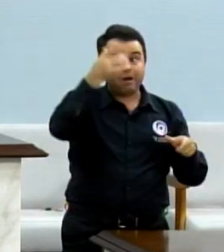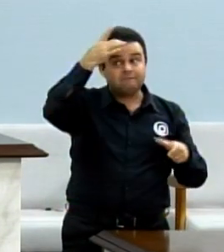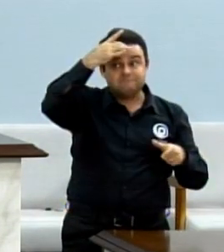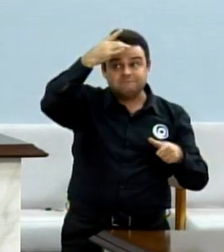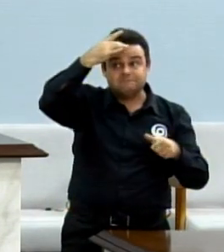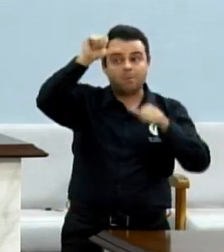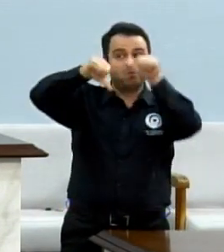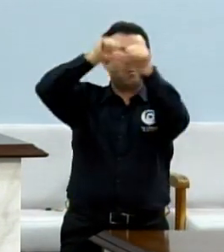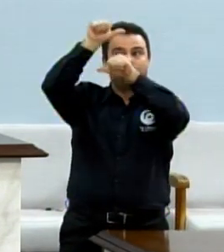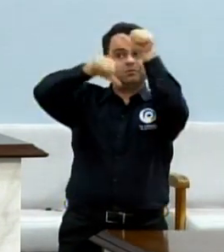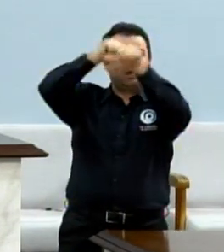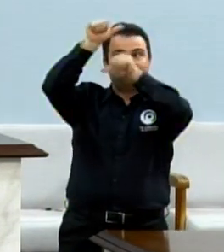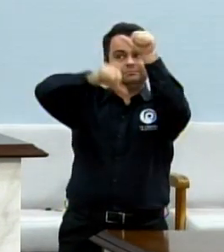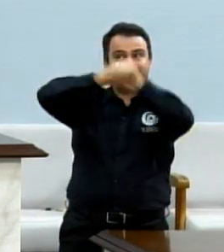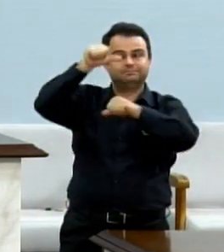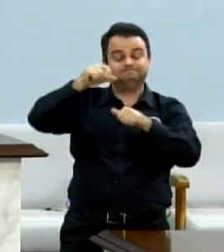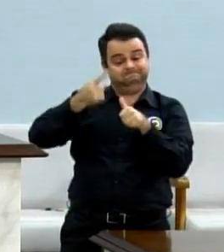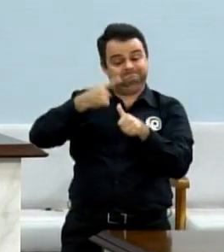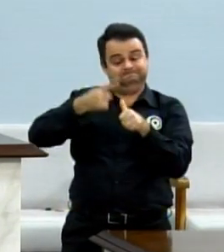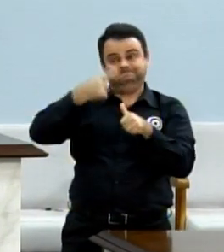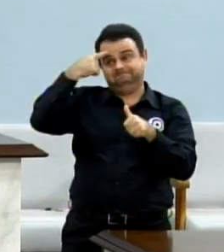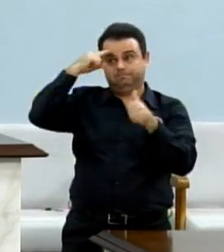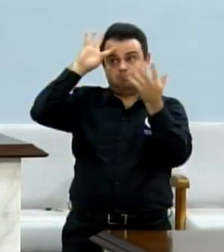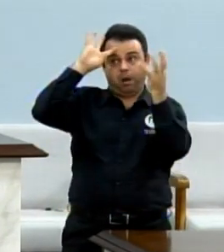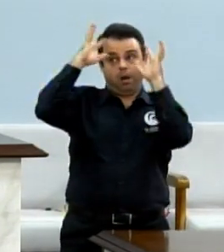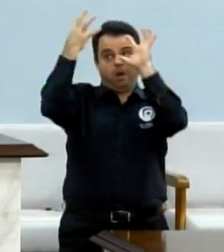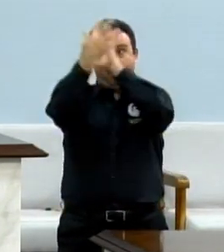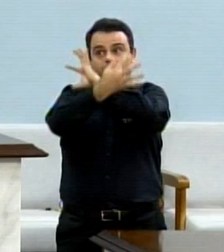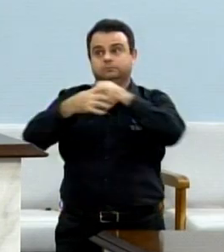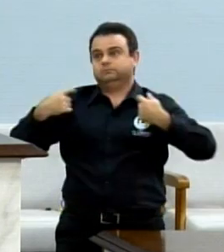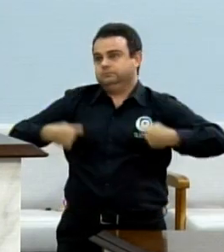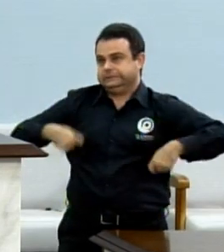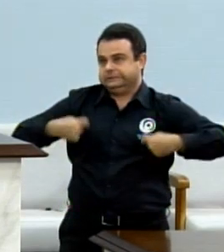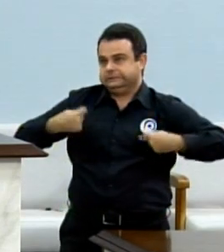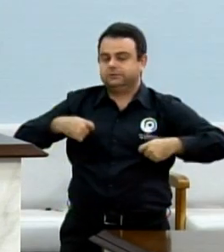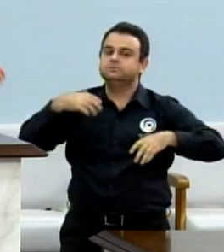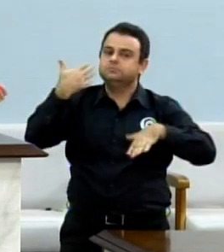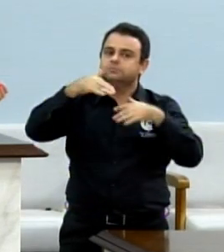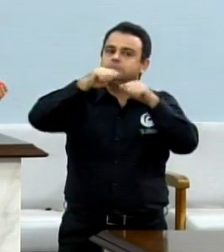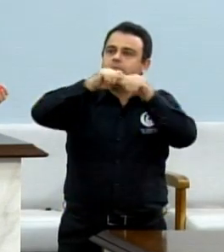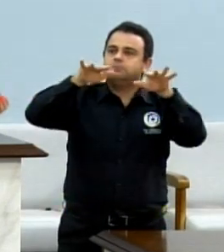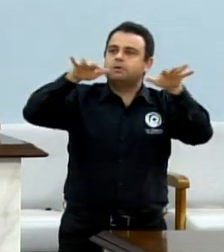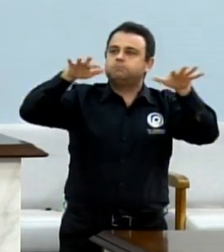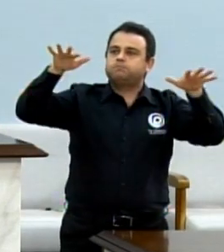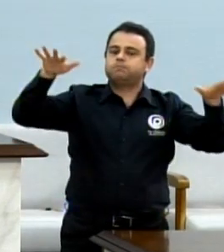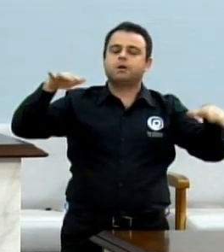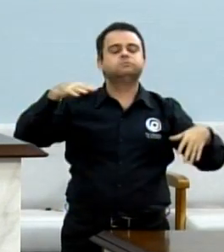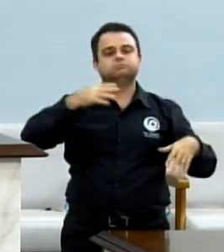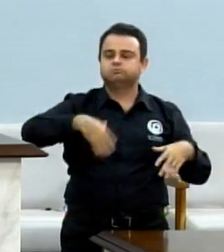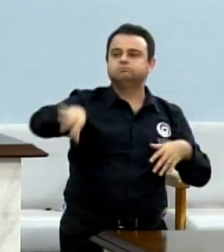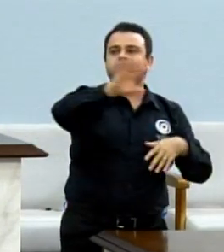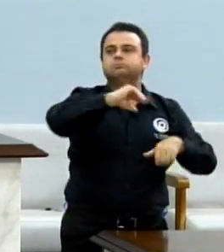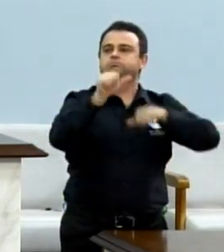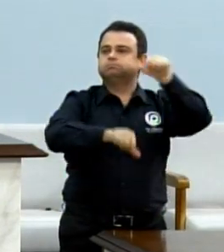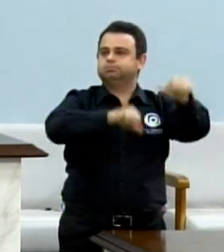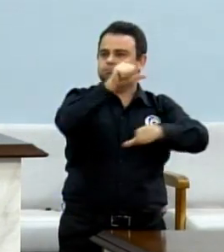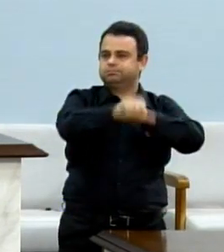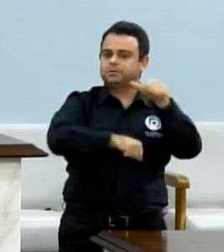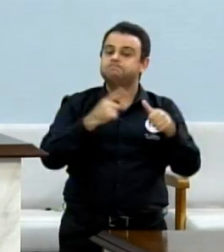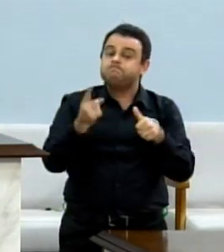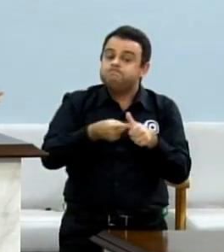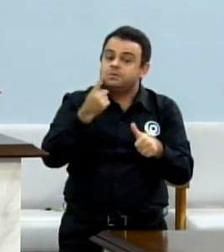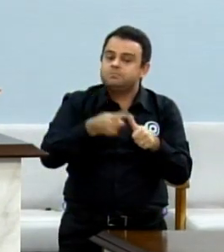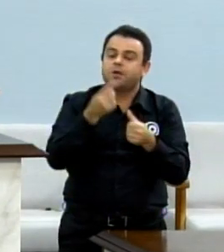processos. E estou falando isso de modo macro, né? Então, se nós não tivermos a cultura, né, de privacidade de dados, se nós não